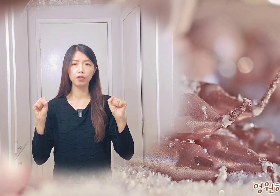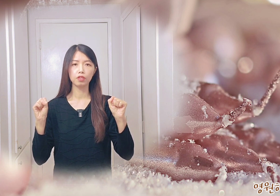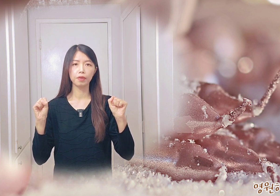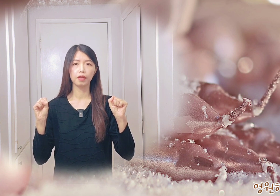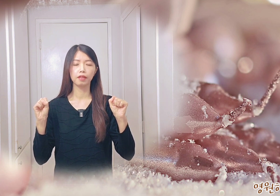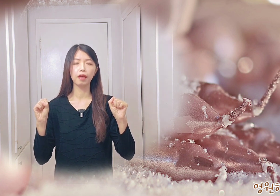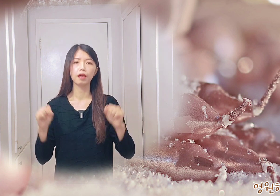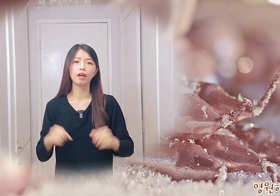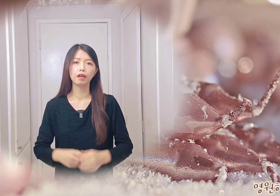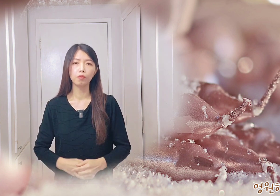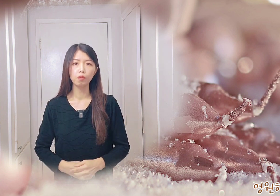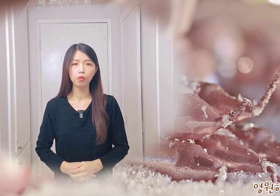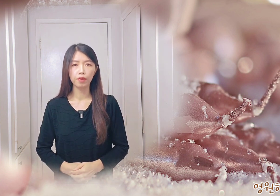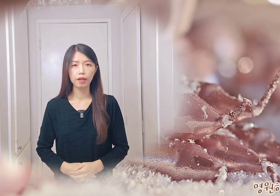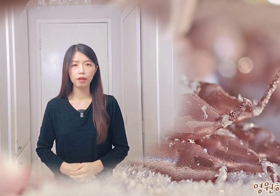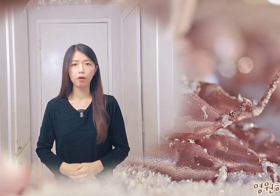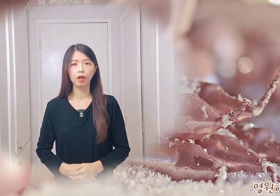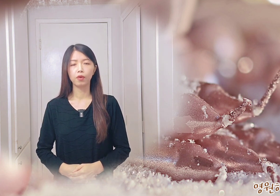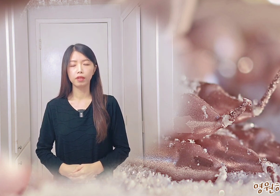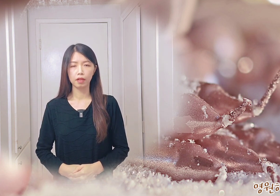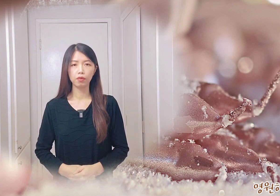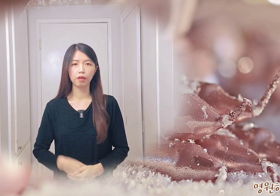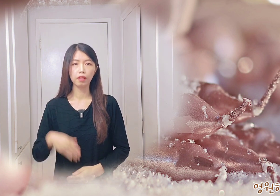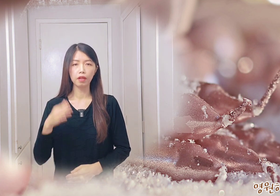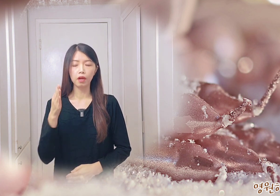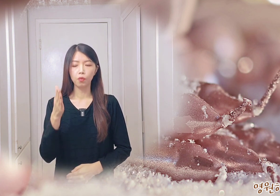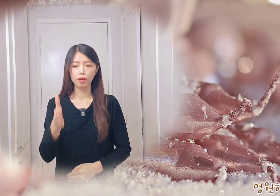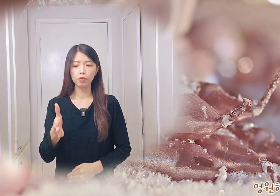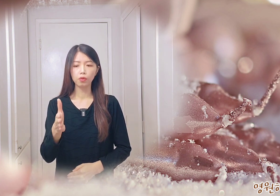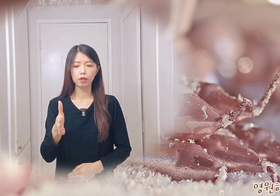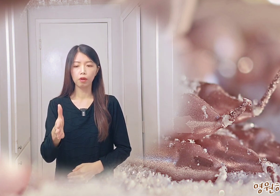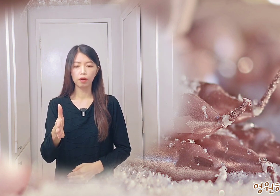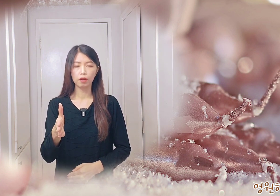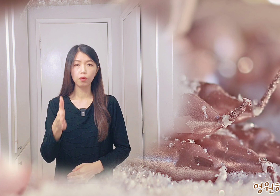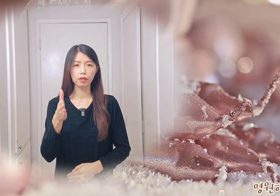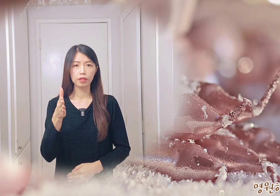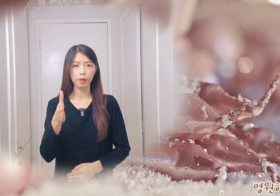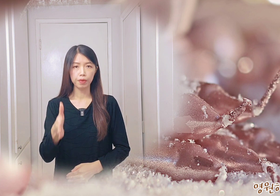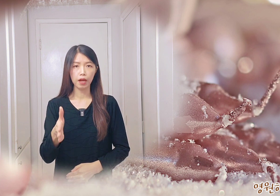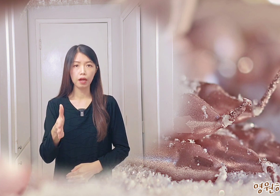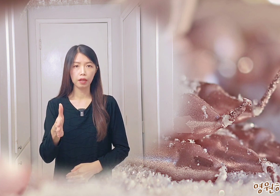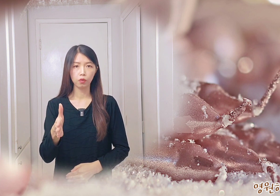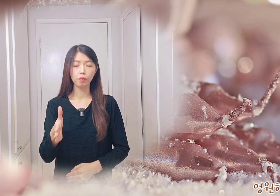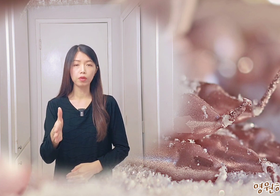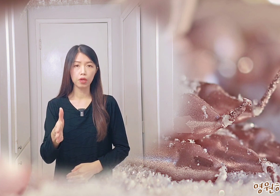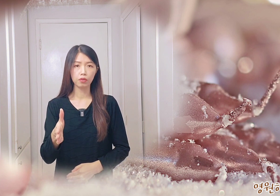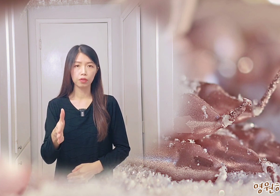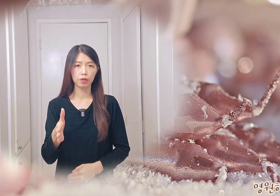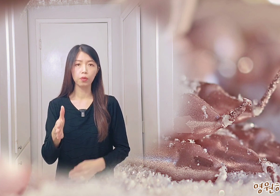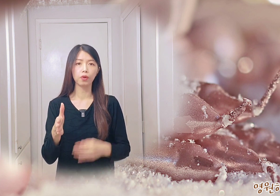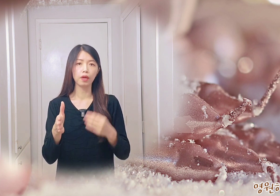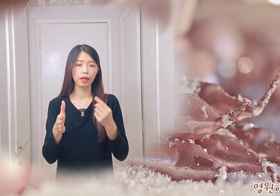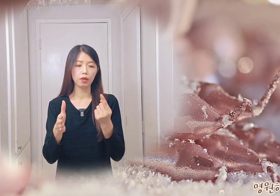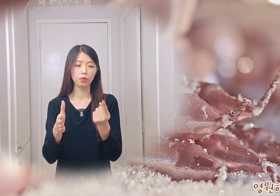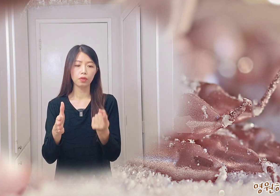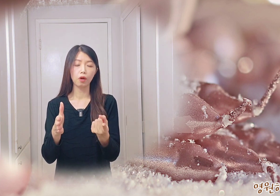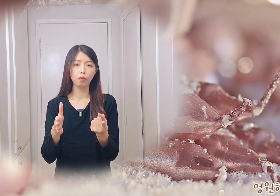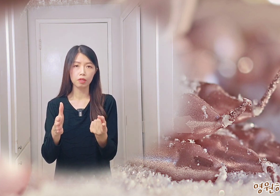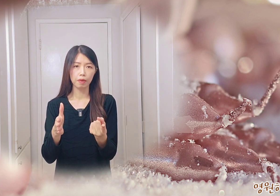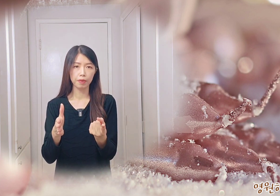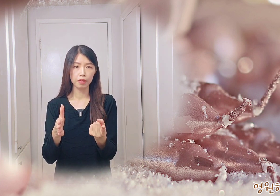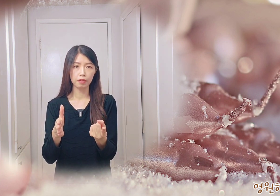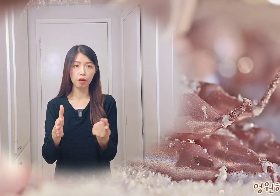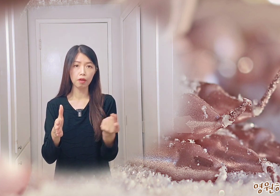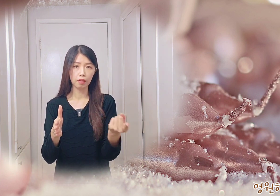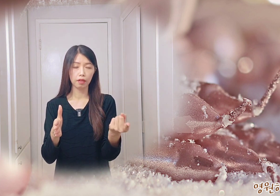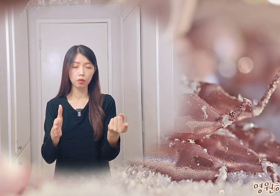뜻의 수어 해주시면 되는데 뭐뭐 위해서라고 한 뜻의 수어는 왼손은 이렇게 손끝이 앞을 향하게 똑바로 세워주시고 다른 손은